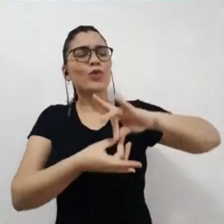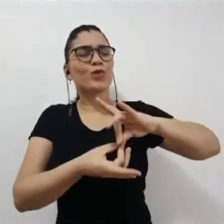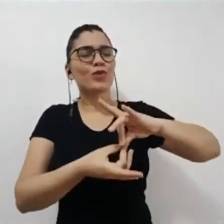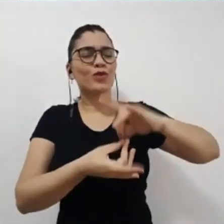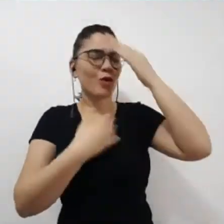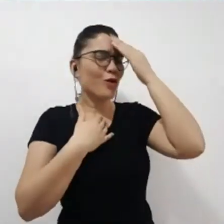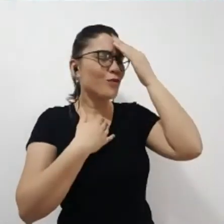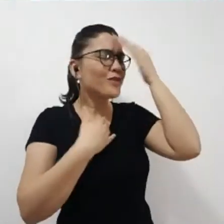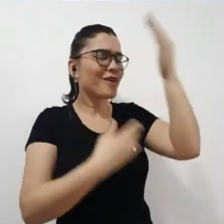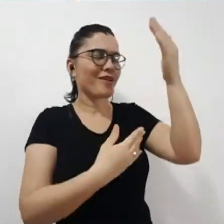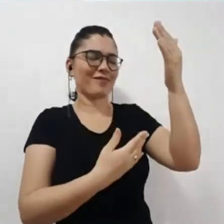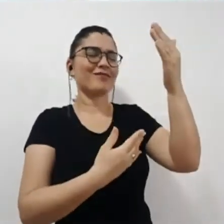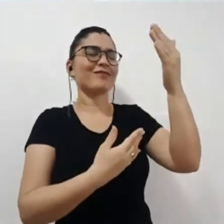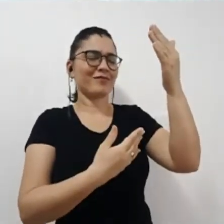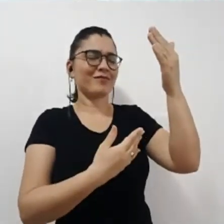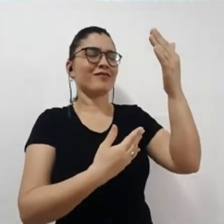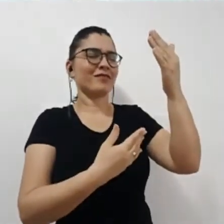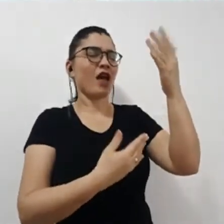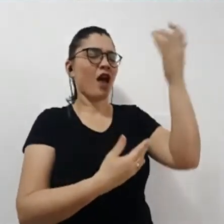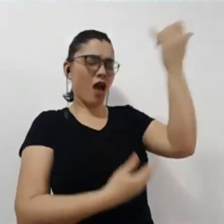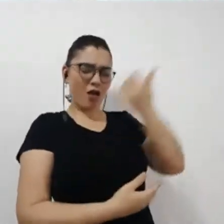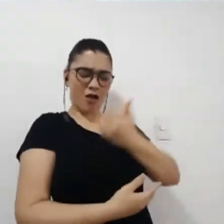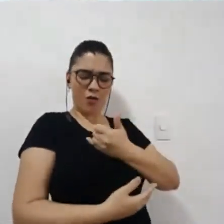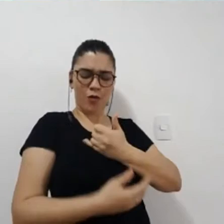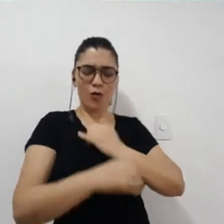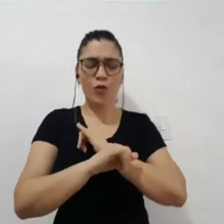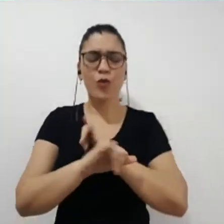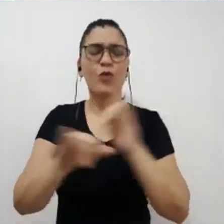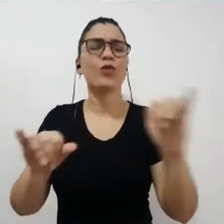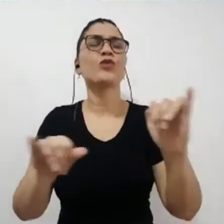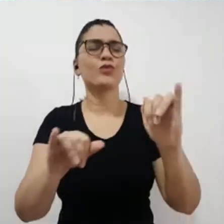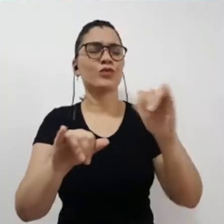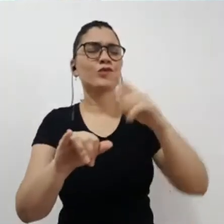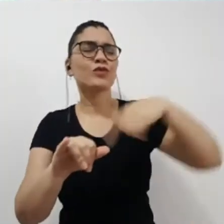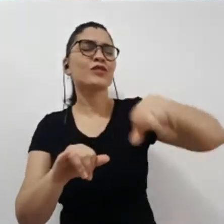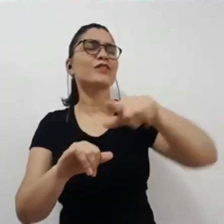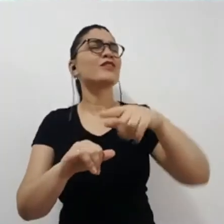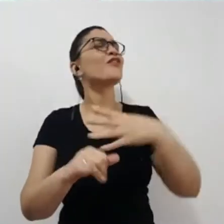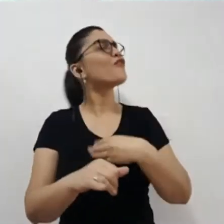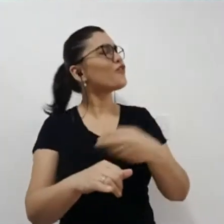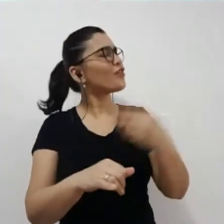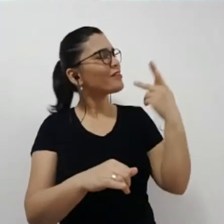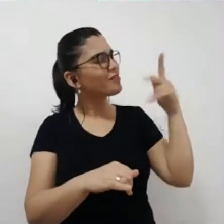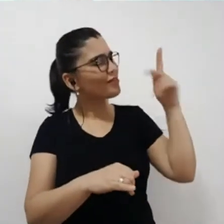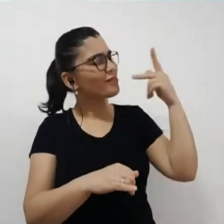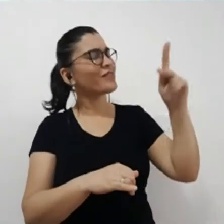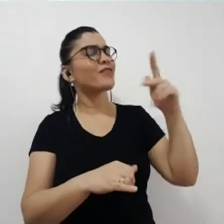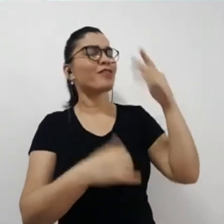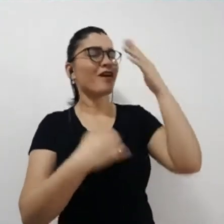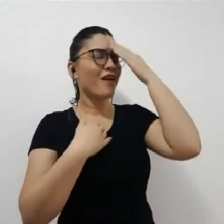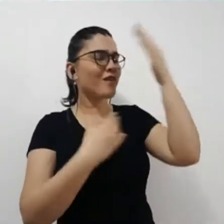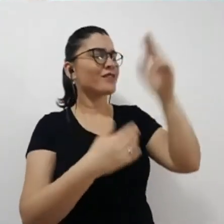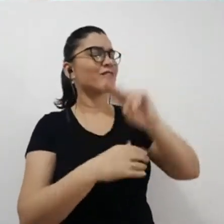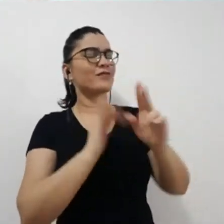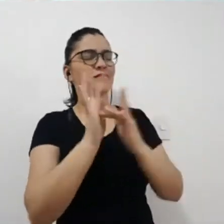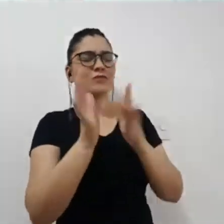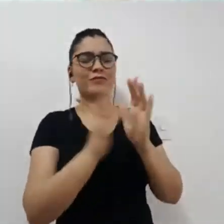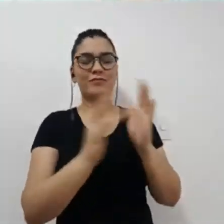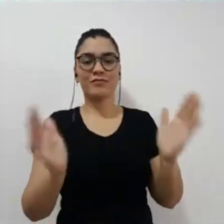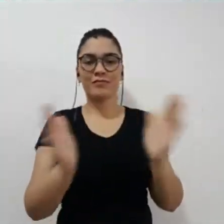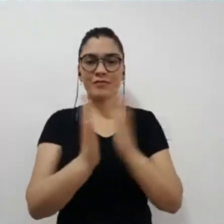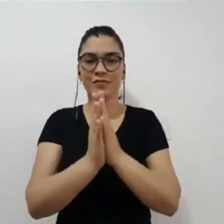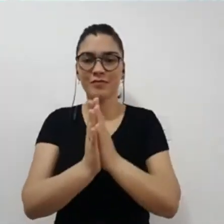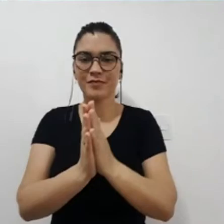vida para falar aos Teus filhos. Pedimos, agradecemos em nome de Jesus. Amém. Bem, vamos